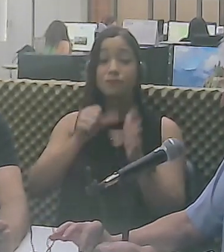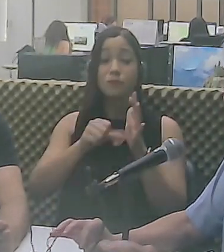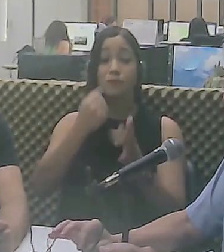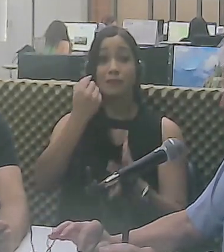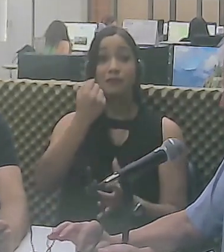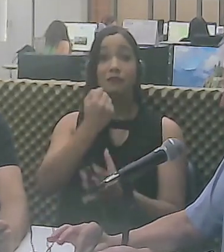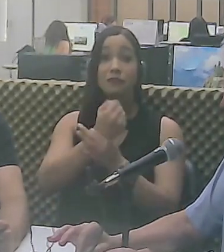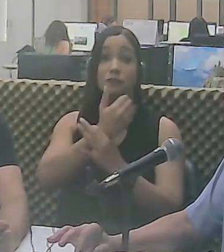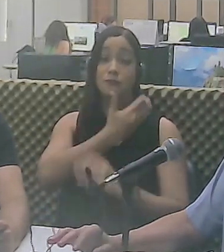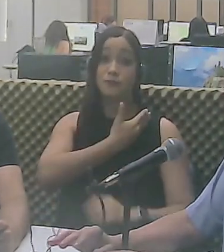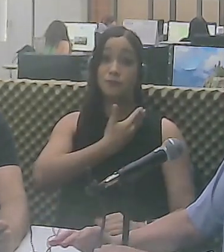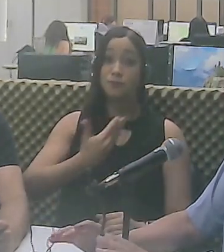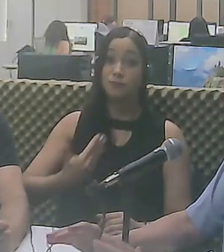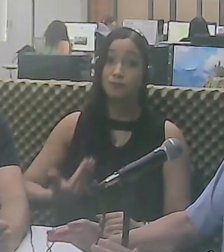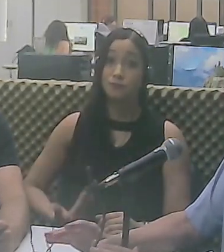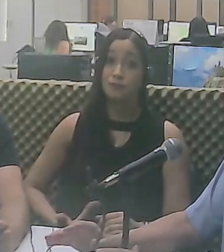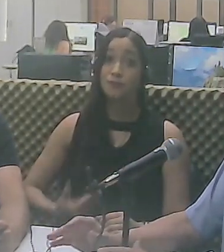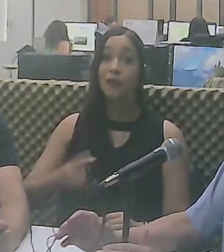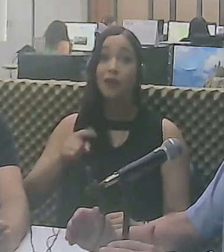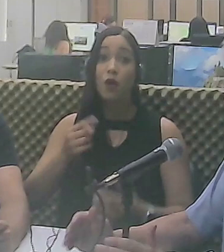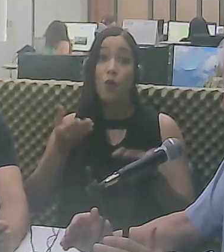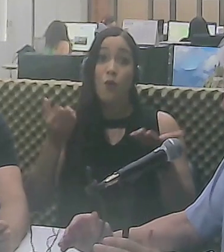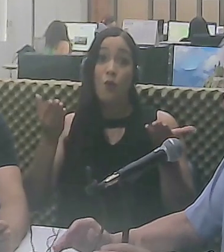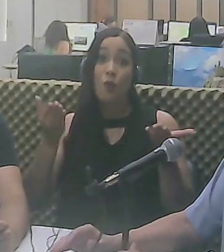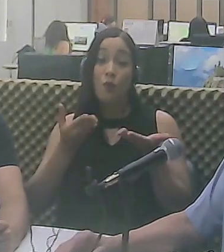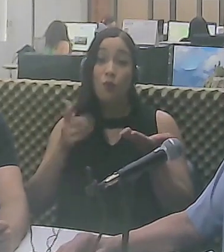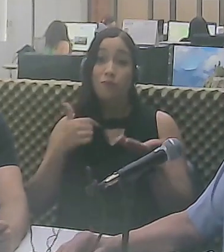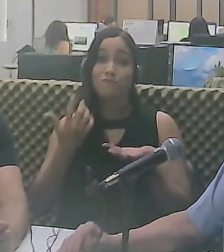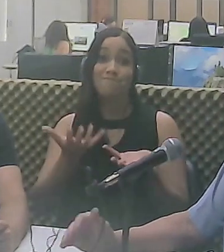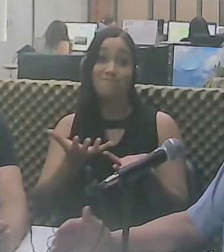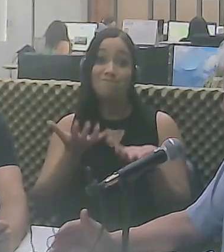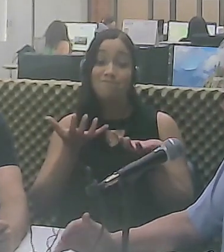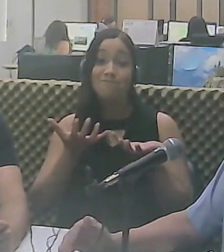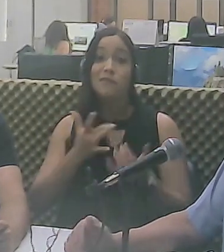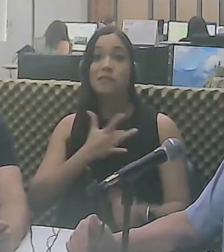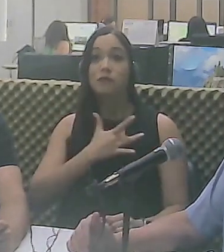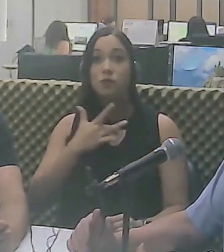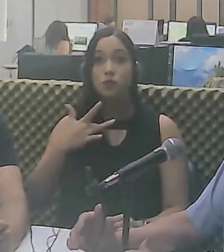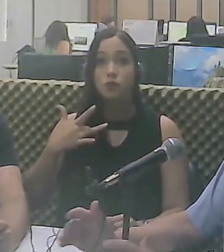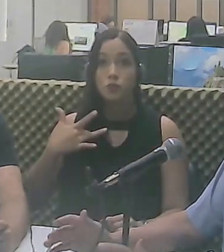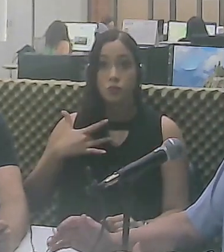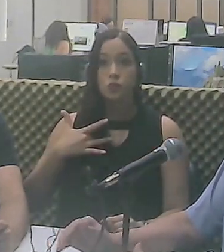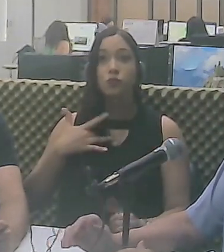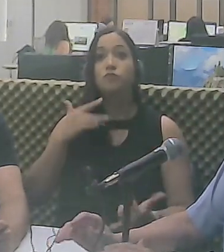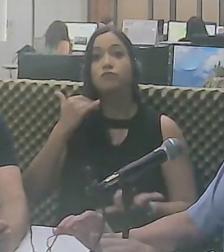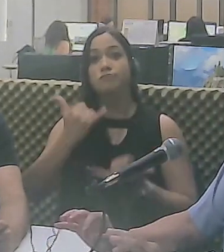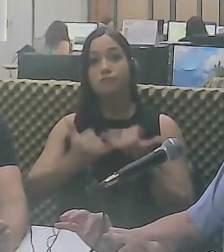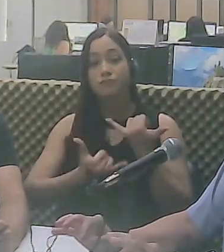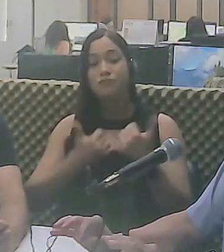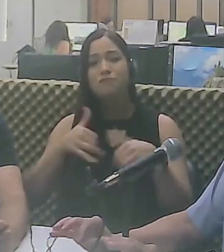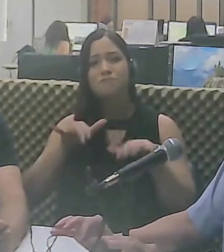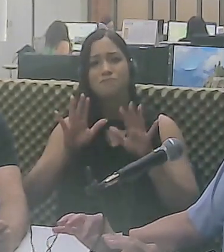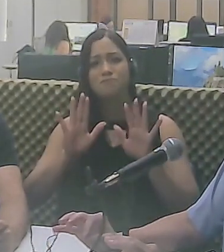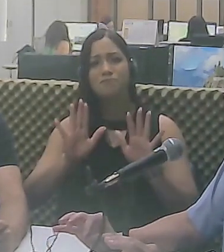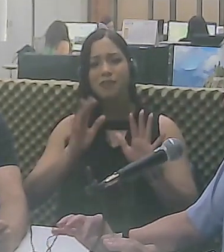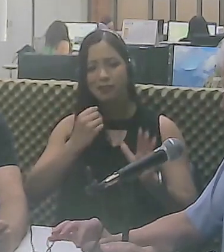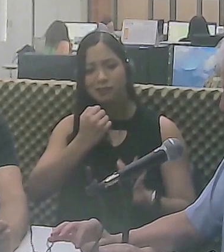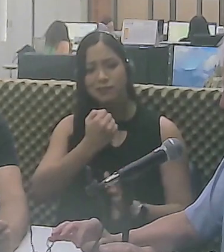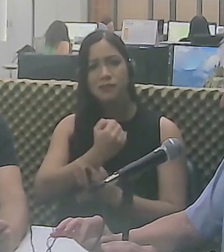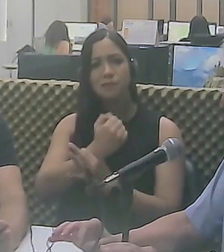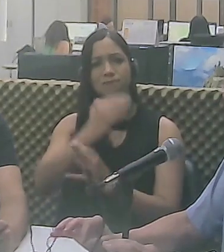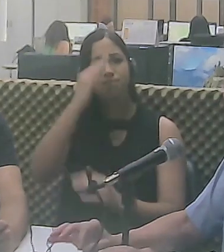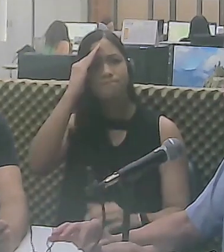Segurança Pública é o que mais hoje o povo quer né além da saúde é lazer mas a segurança é o